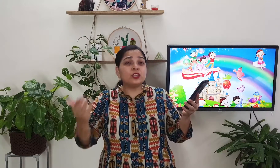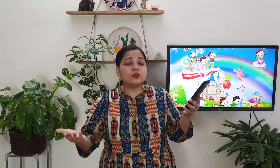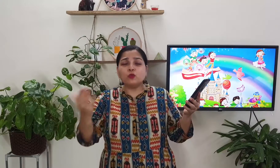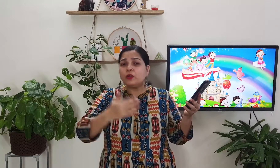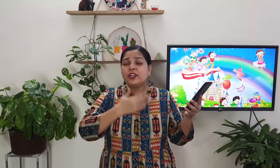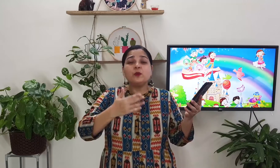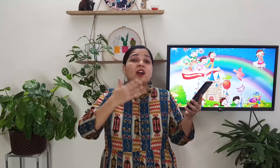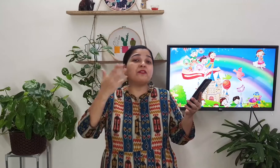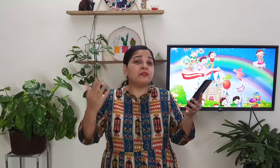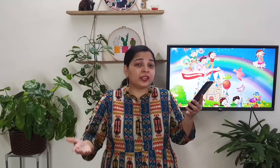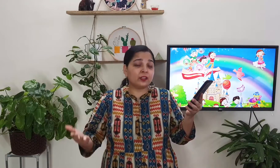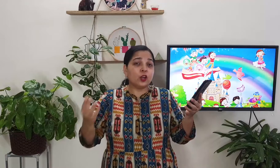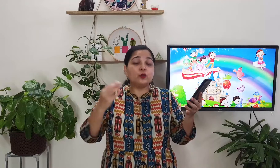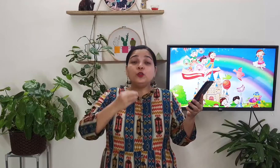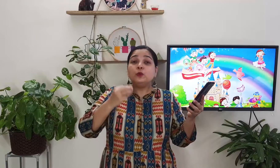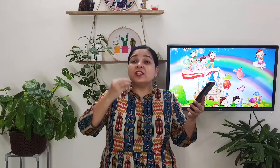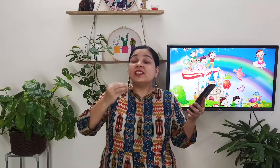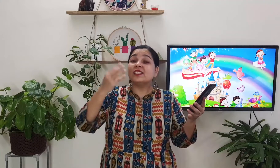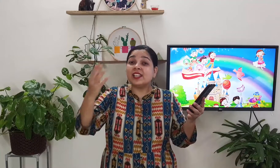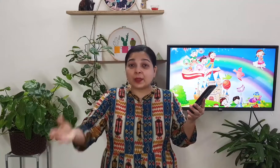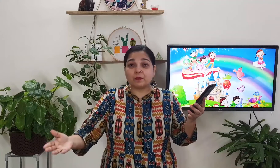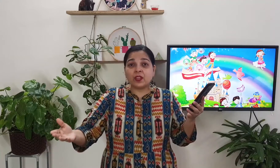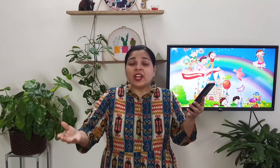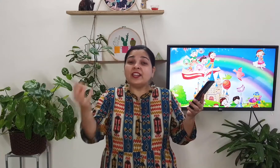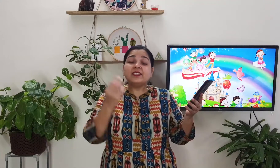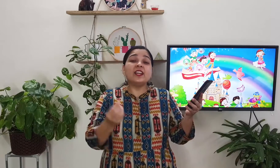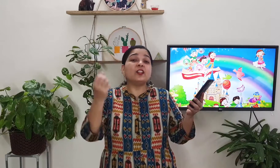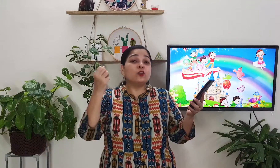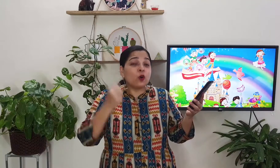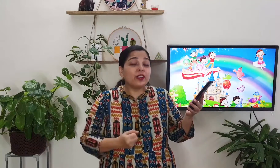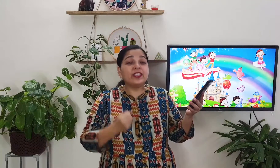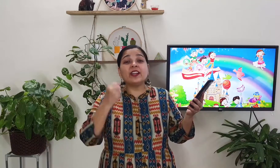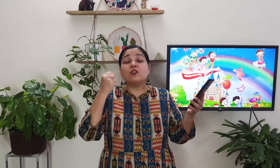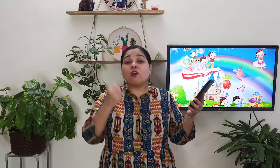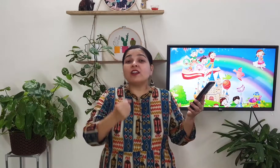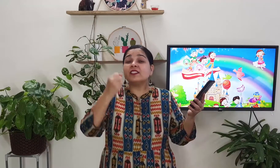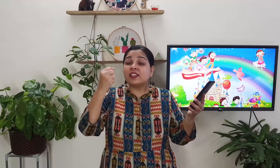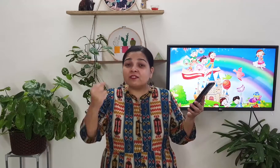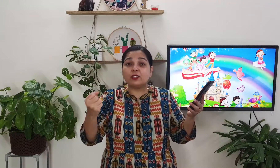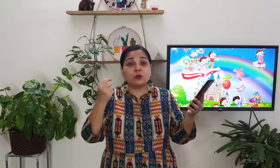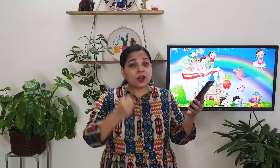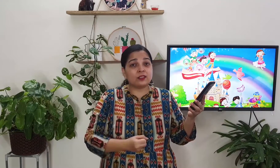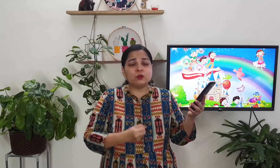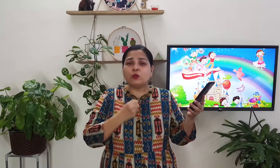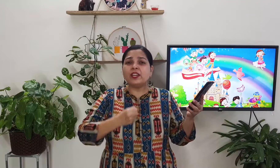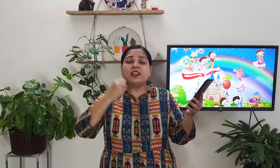நீங்கள் கேட்கும் போது அது செய்யப்படும். நீங்கள் இயேசுவின் பெயரில் கேட்கும் போது, இயேசுவின்